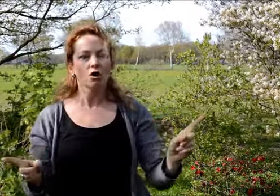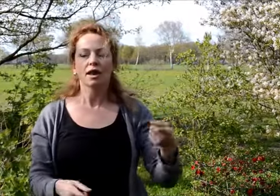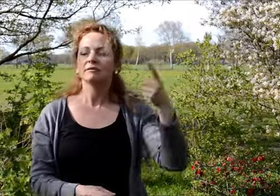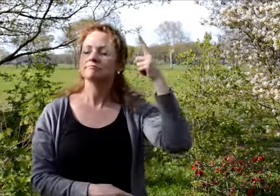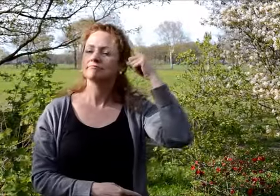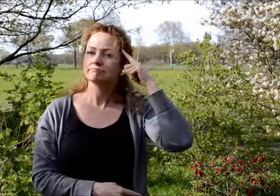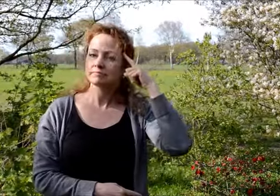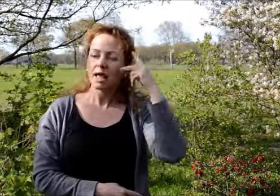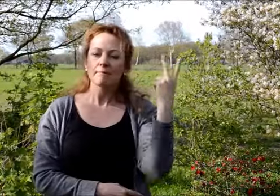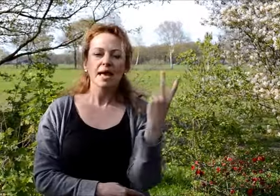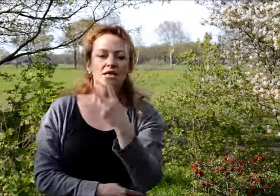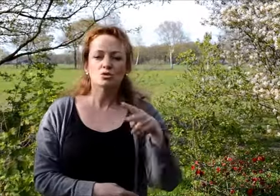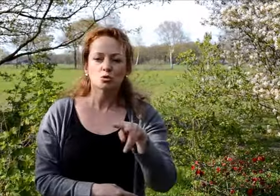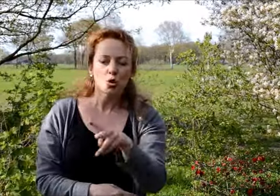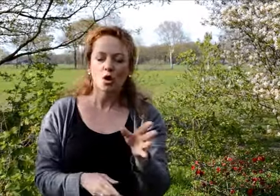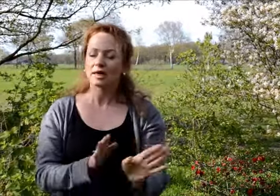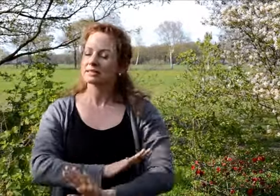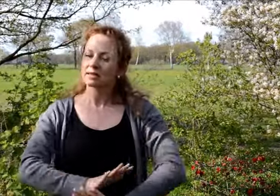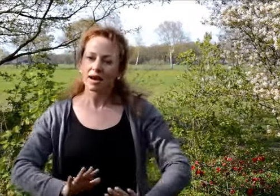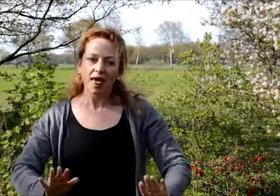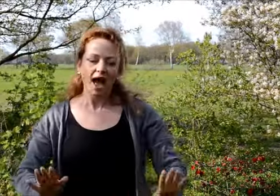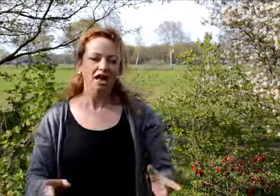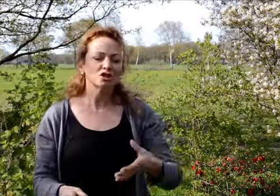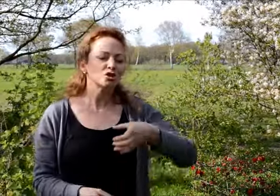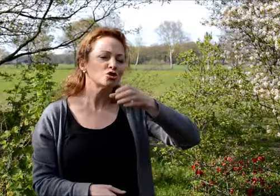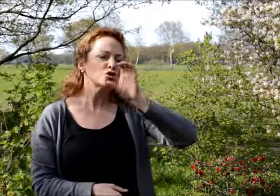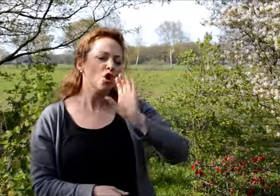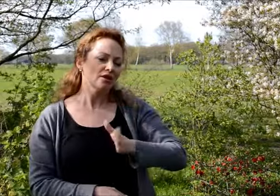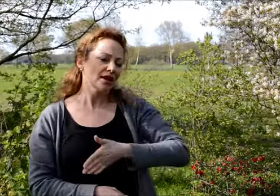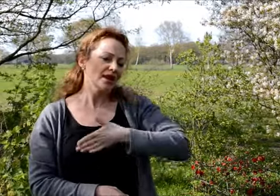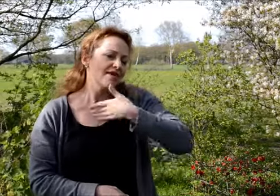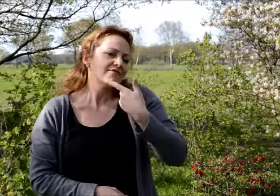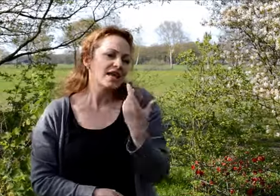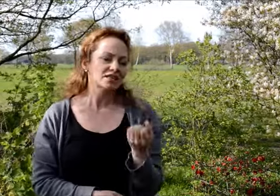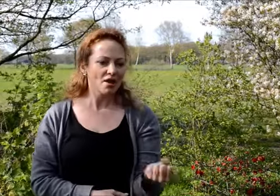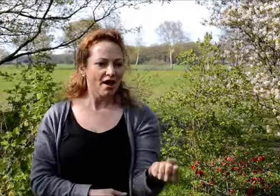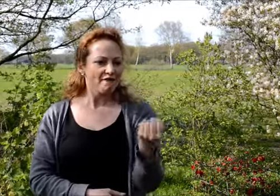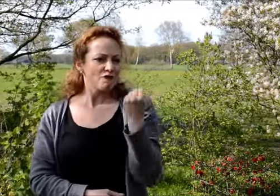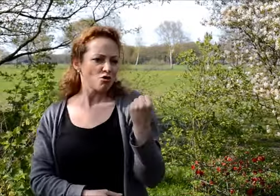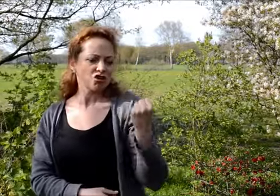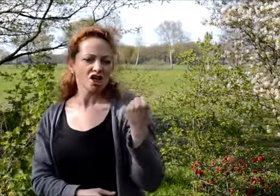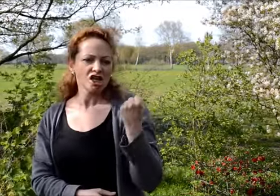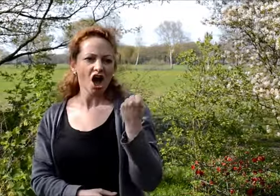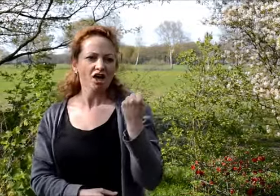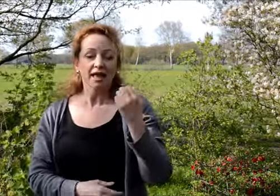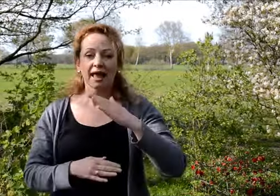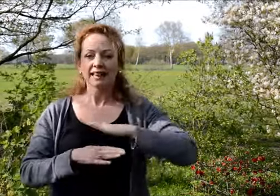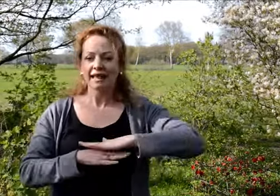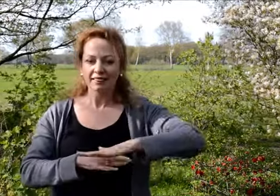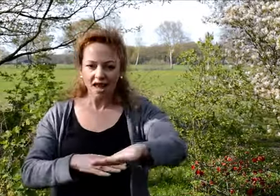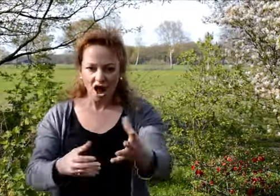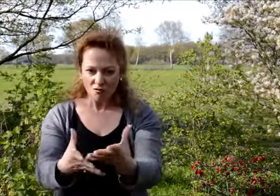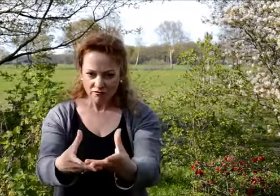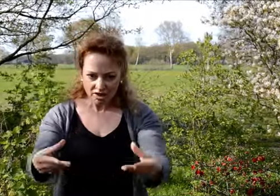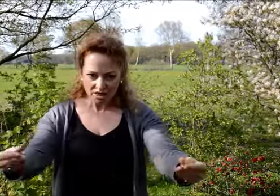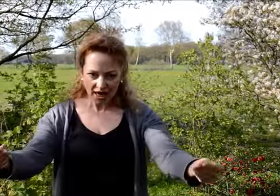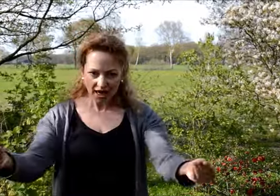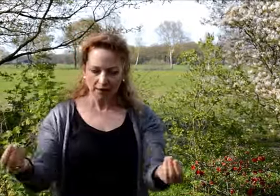En ze wist: mijn zoektocht is hiermee voltooid. Ze dronk er de liefde, hervond daar haar kracht, en de tuin die verdween,